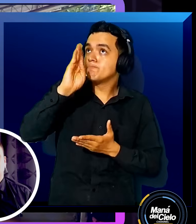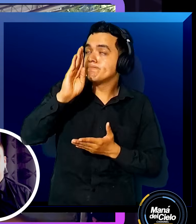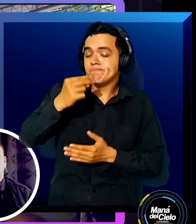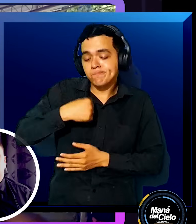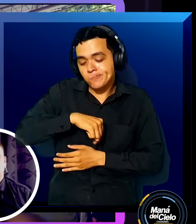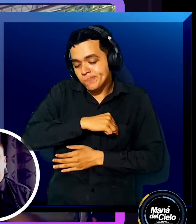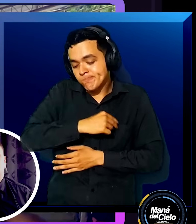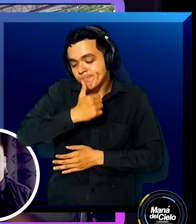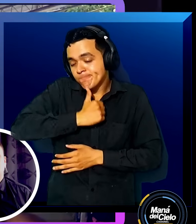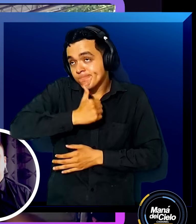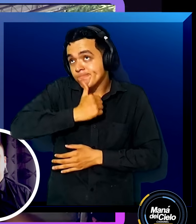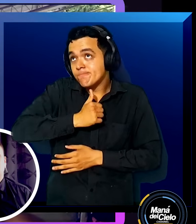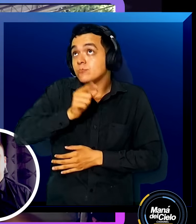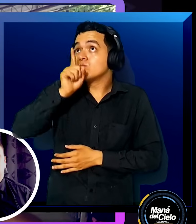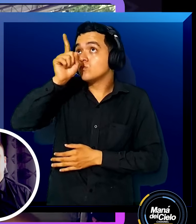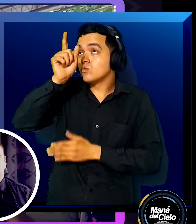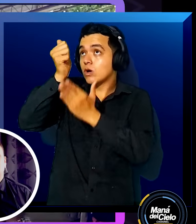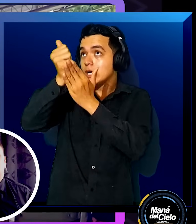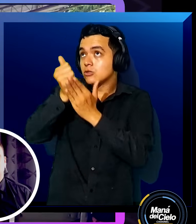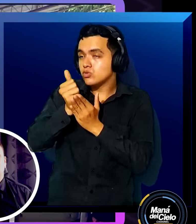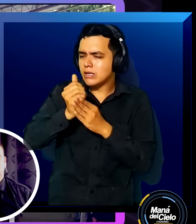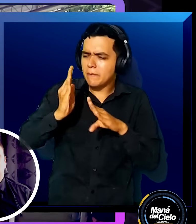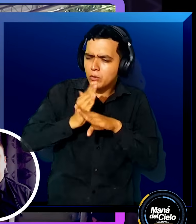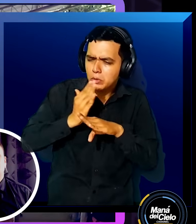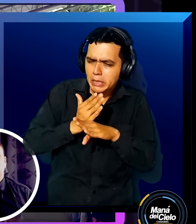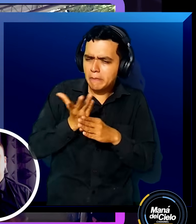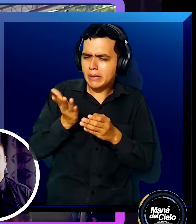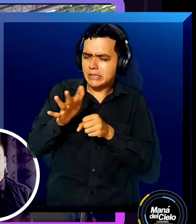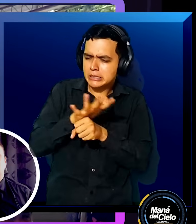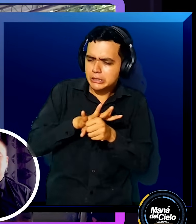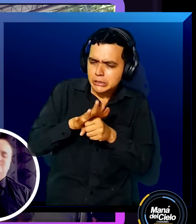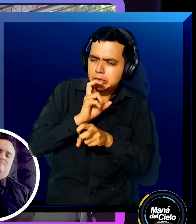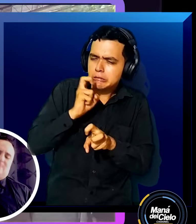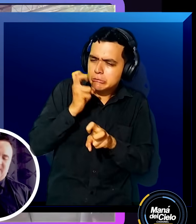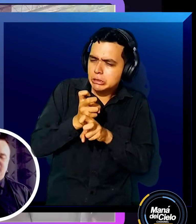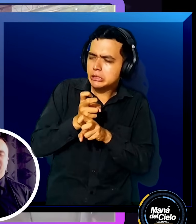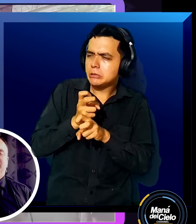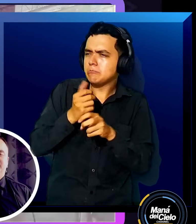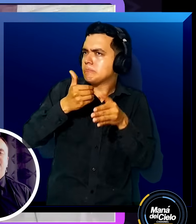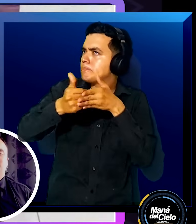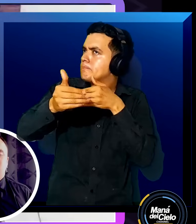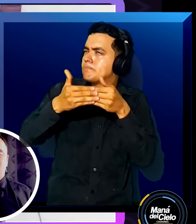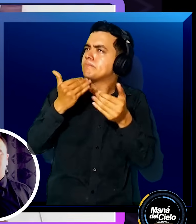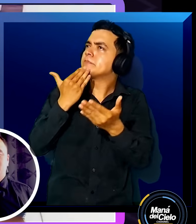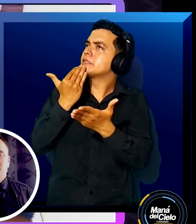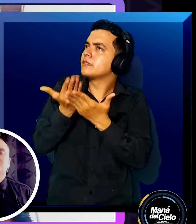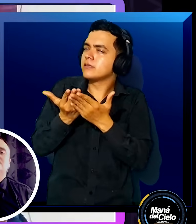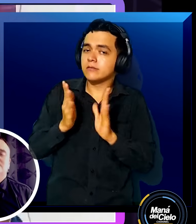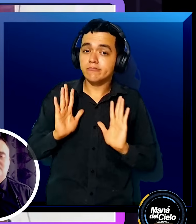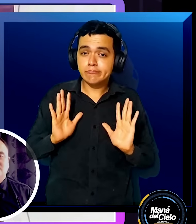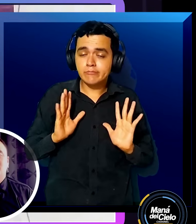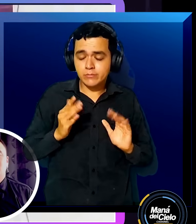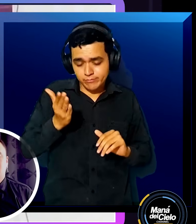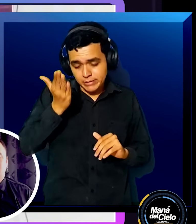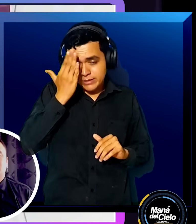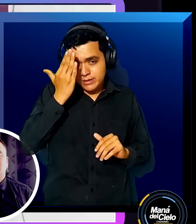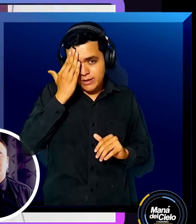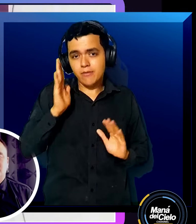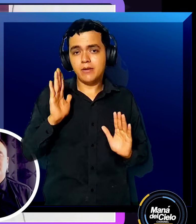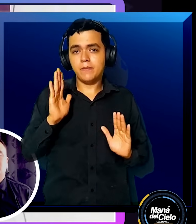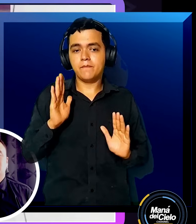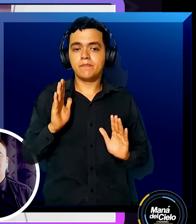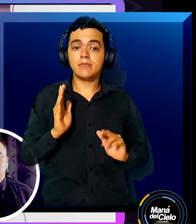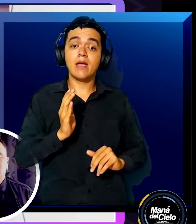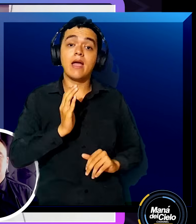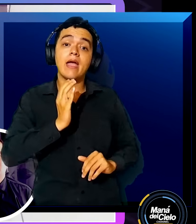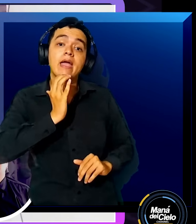La primera petición que aparece en el Padre Nuestro es el establecimiento de su reino en la tierra.